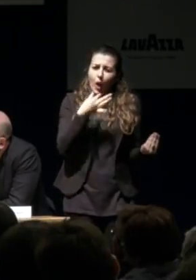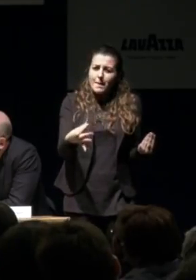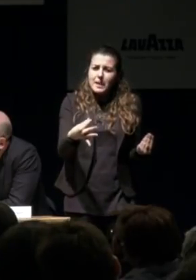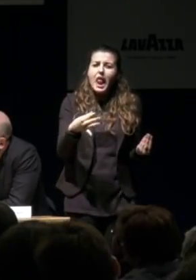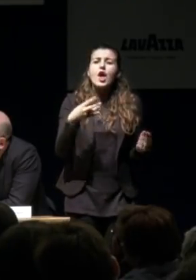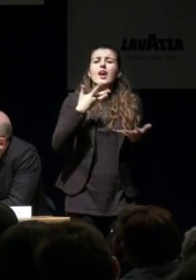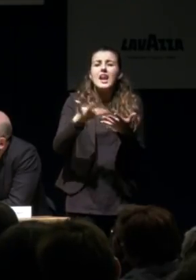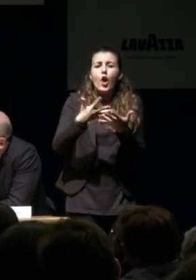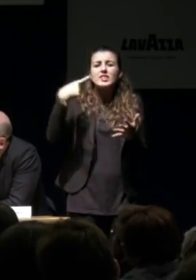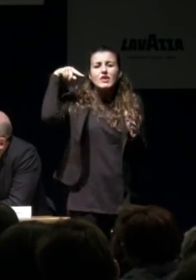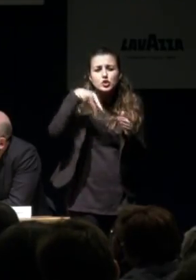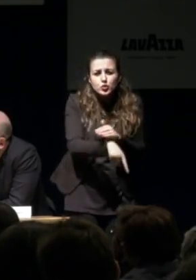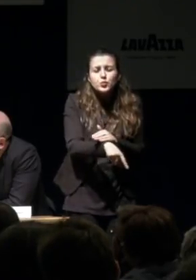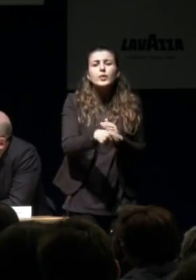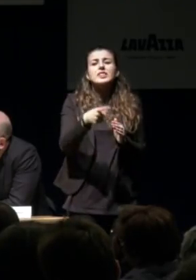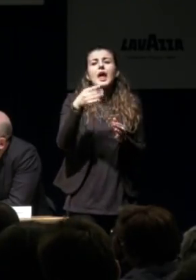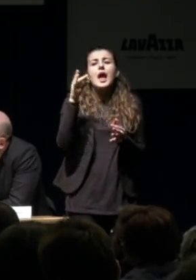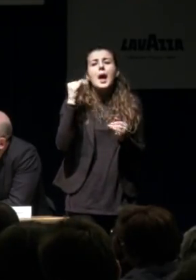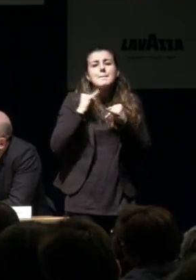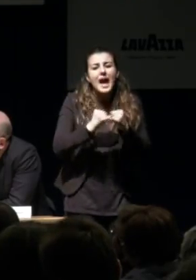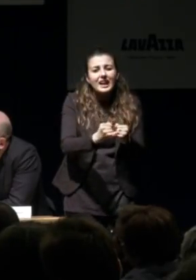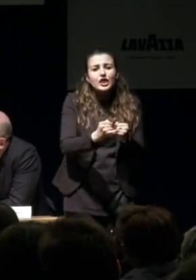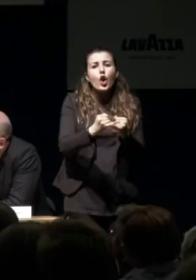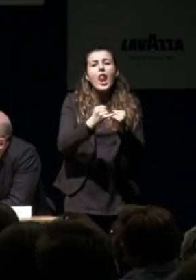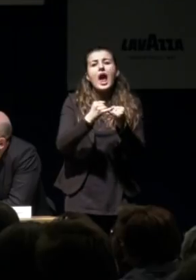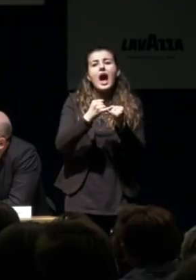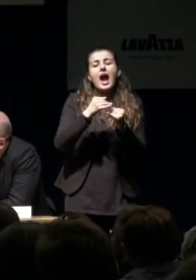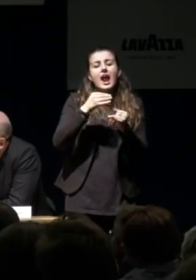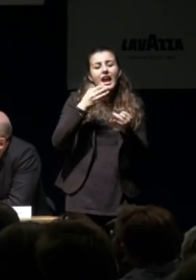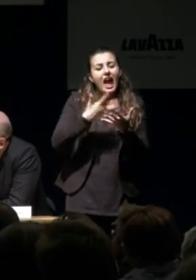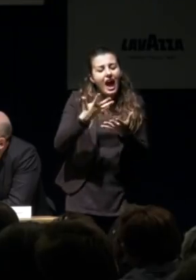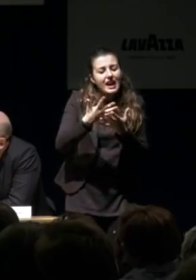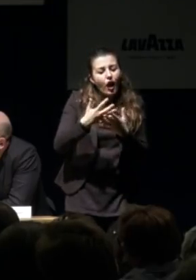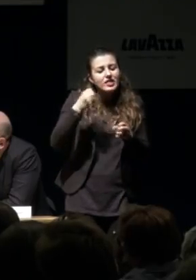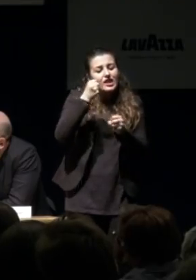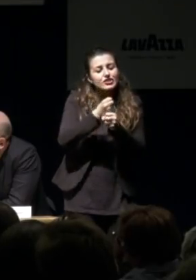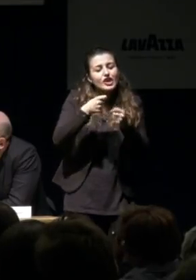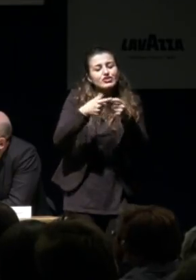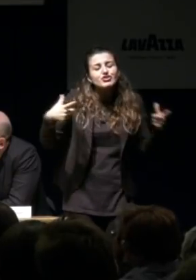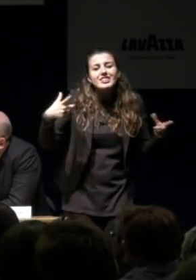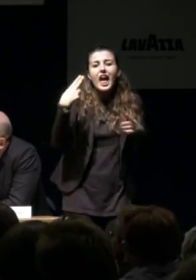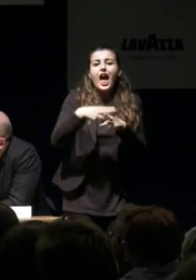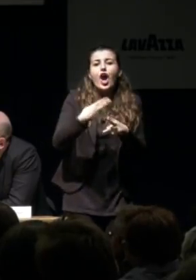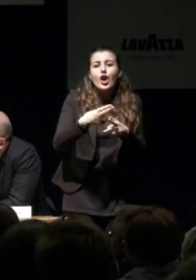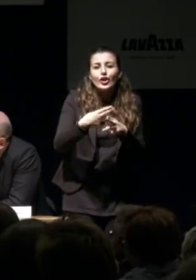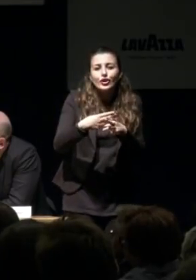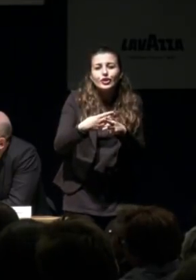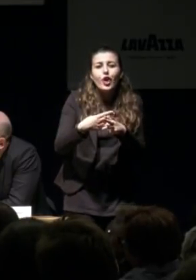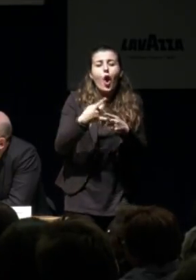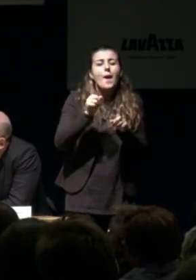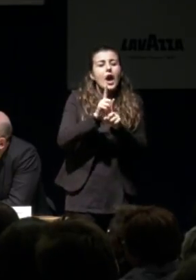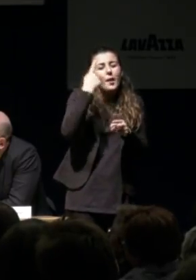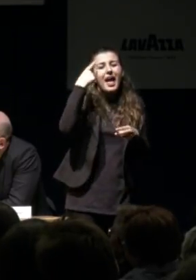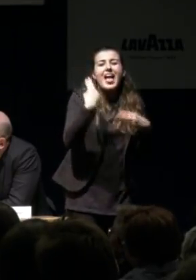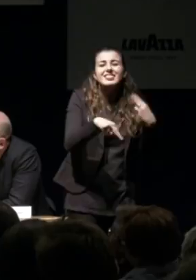su la particolarità di abitare una città lontana da roma come poteva essere taranto con